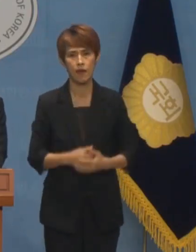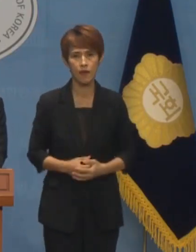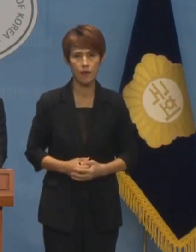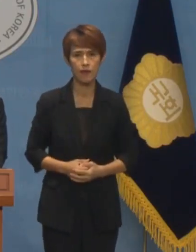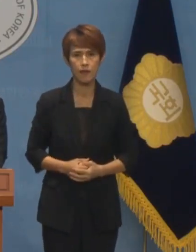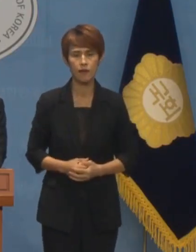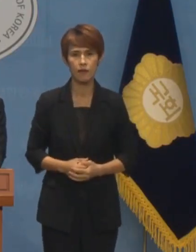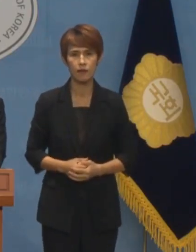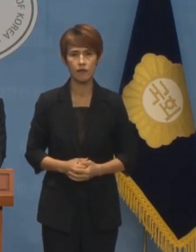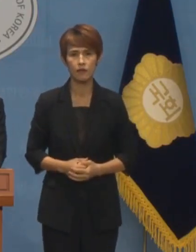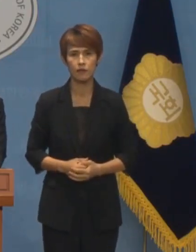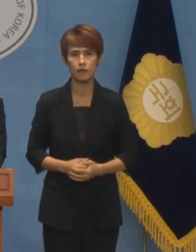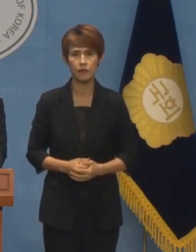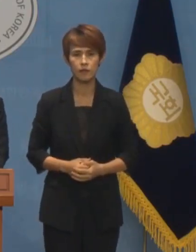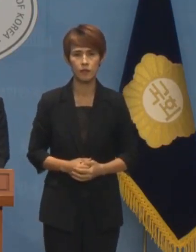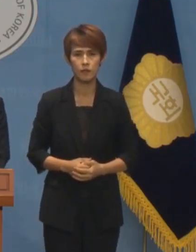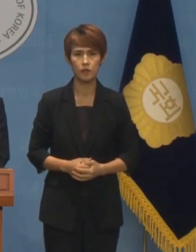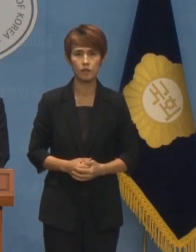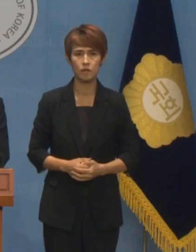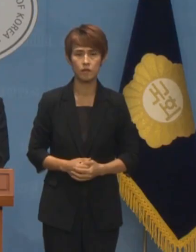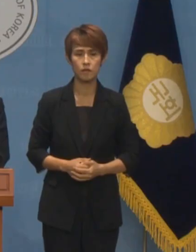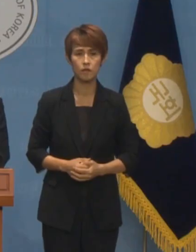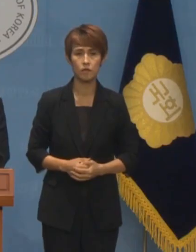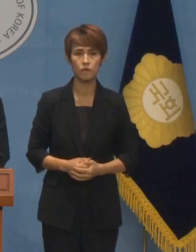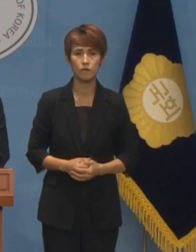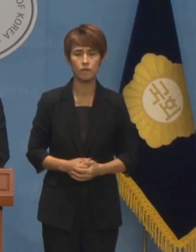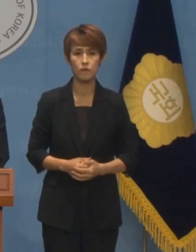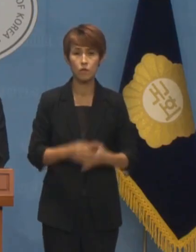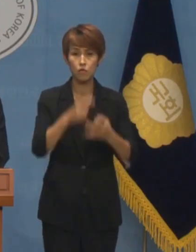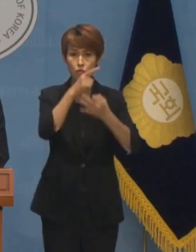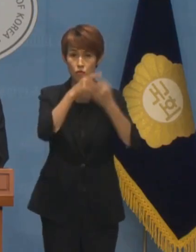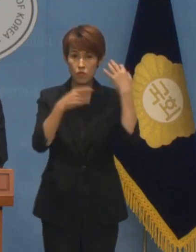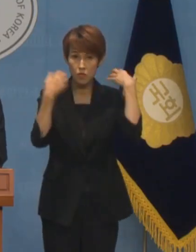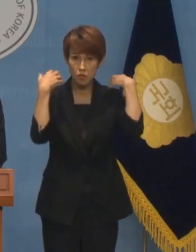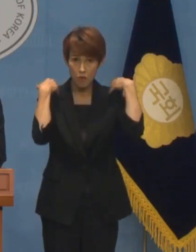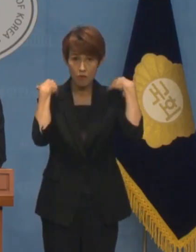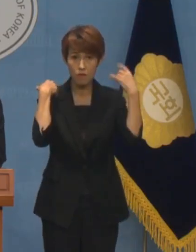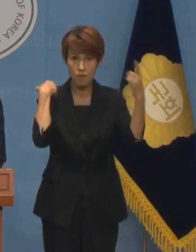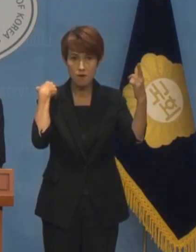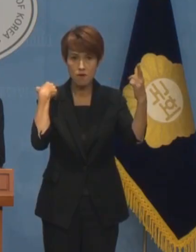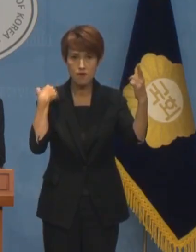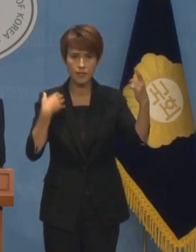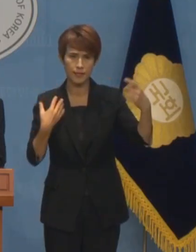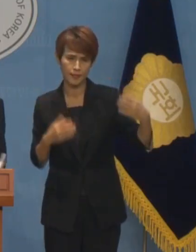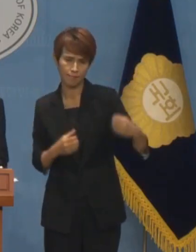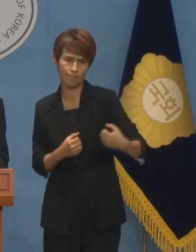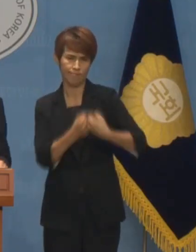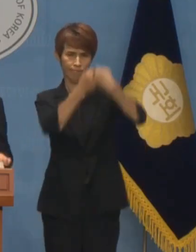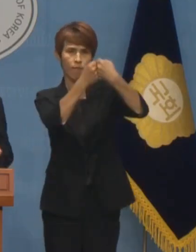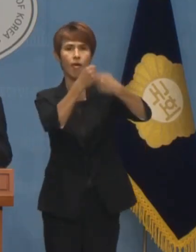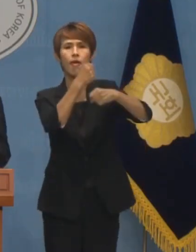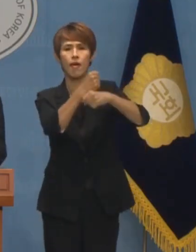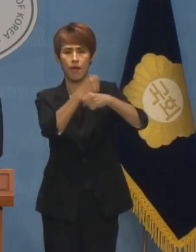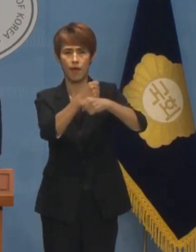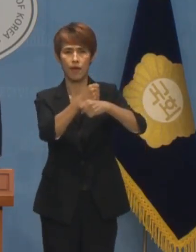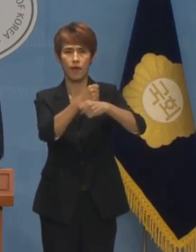나설 수밖에 없는 상황을 만든 윤석열 정권과 맞서 싸우겠다는